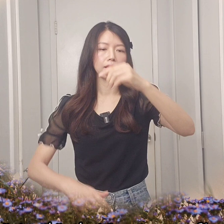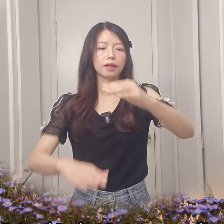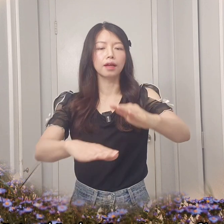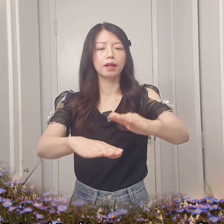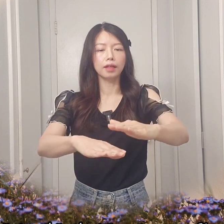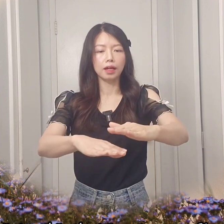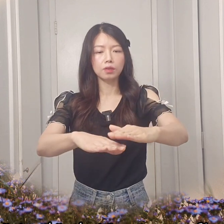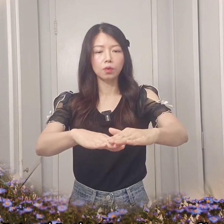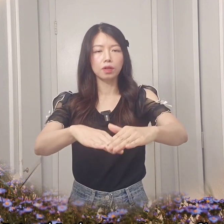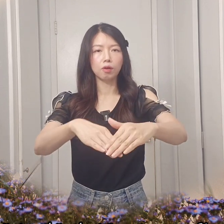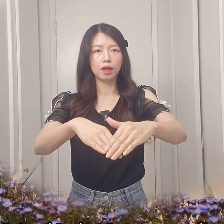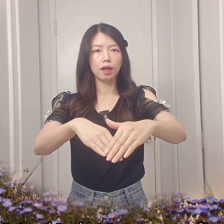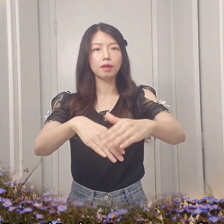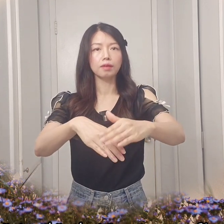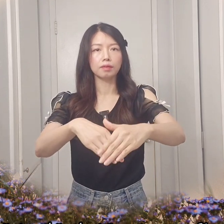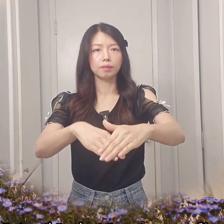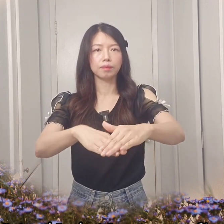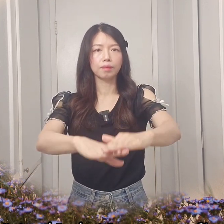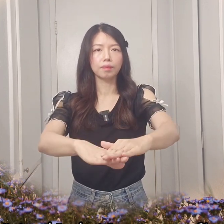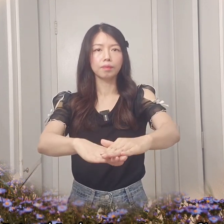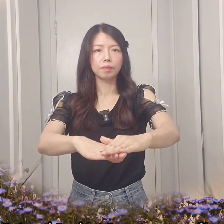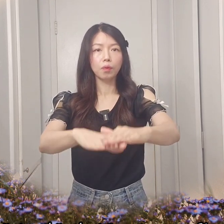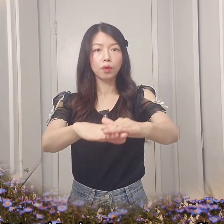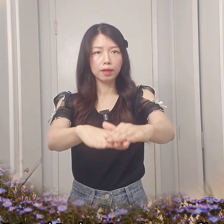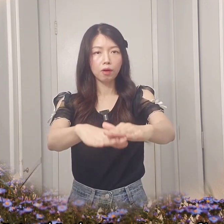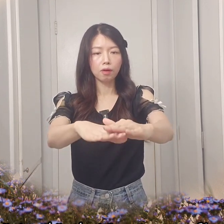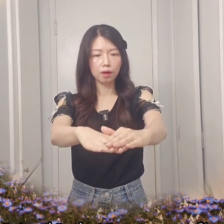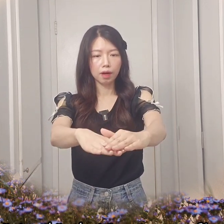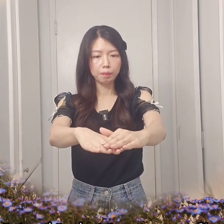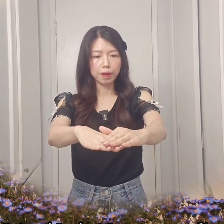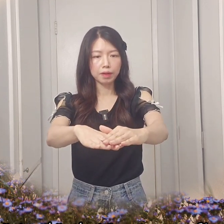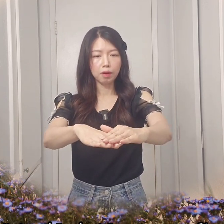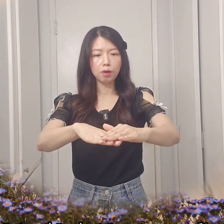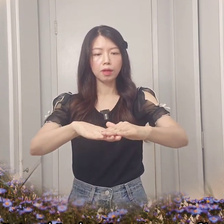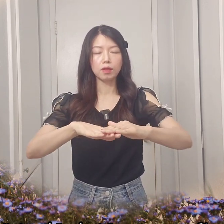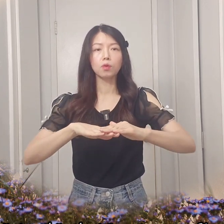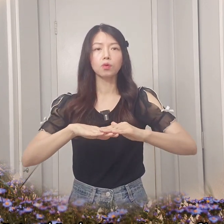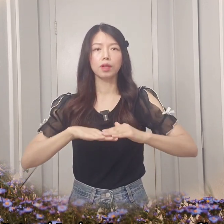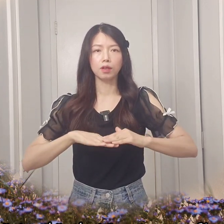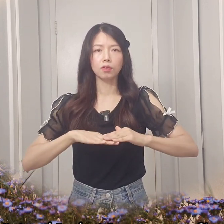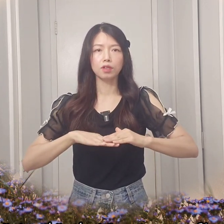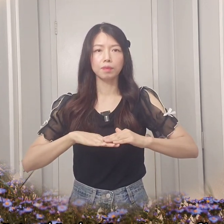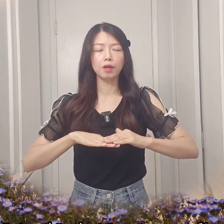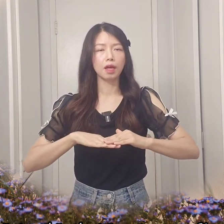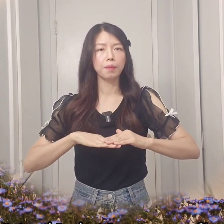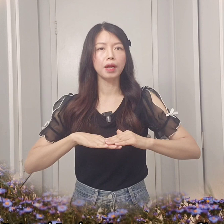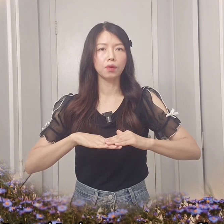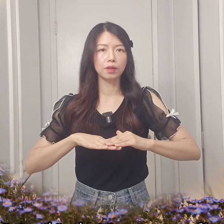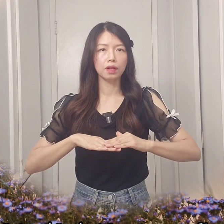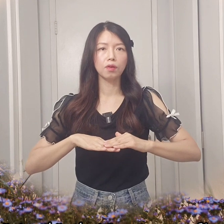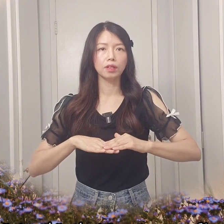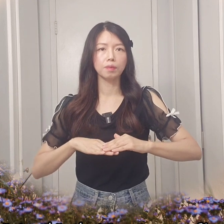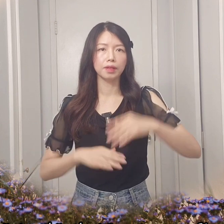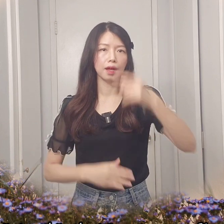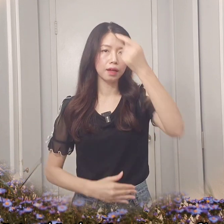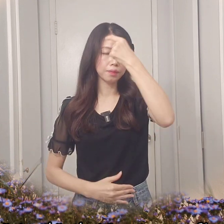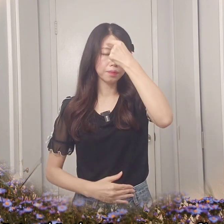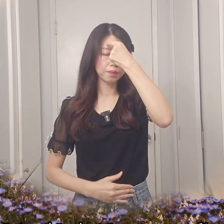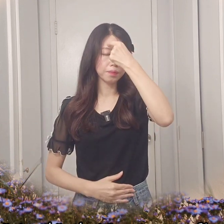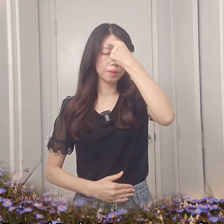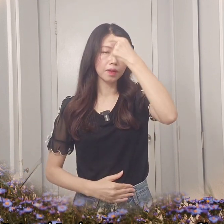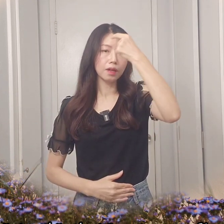다음에 다른 손을 이렇게 포개서 앞에서 내 쪽으로 당겨주시면 예배라고 한 뜻의 수어가